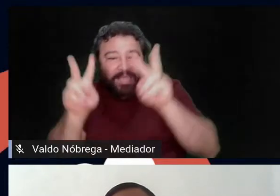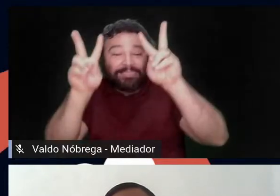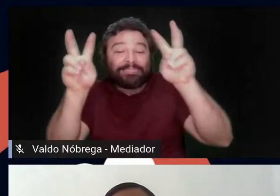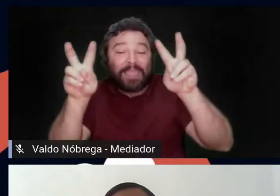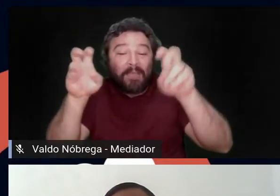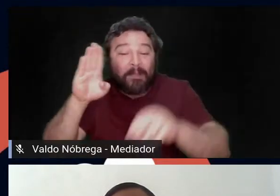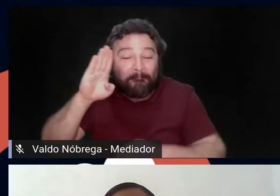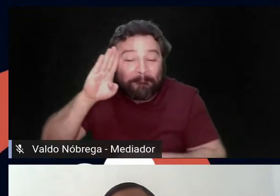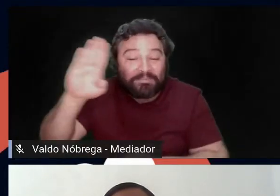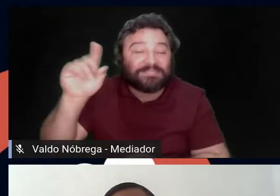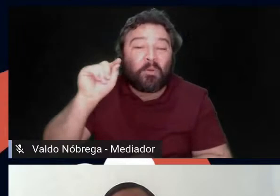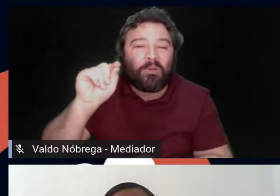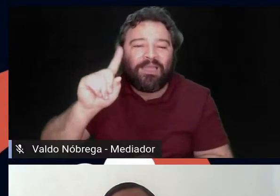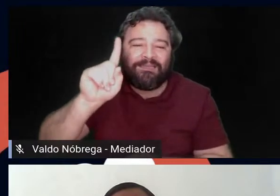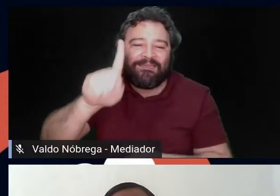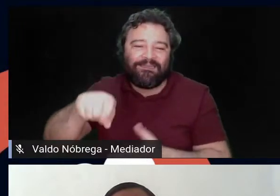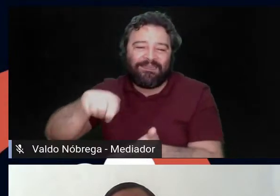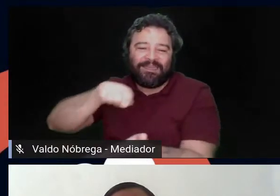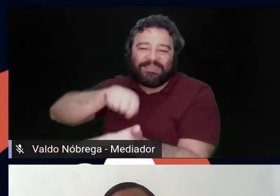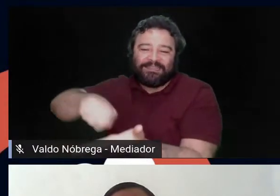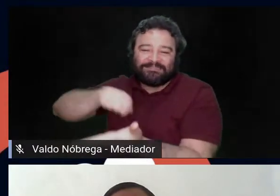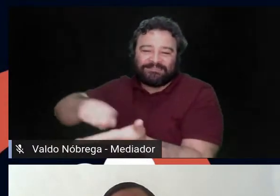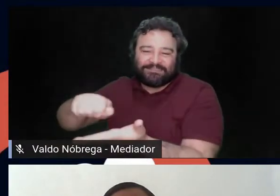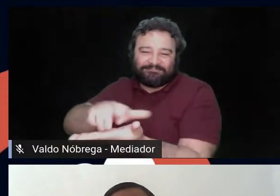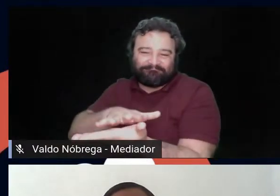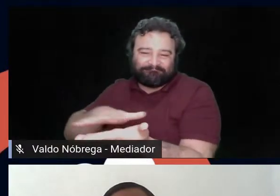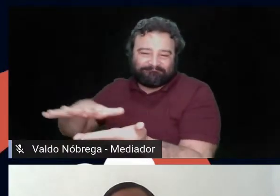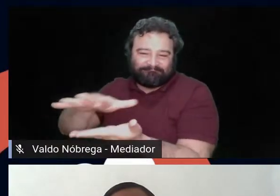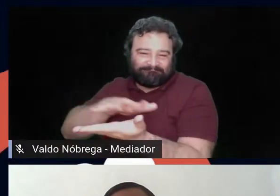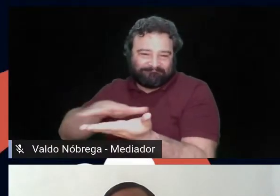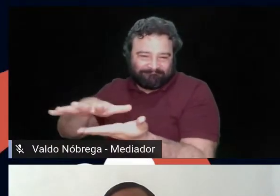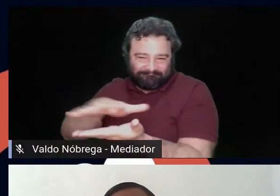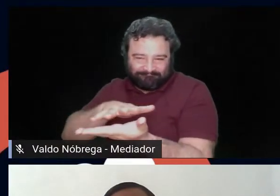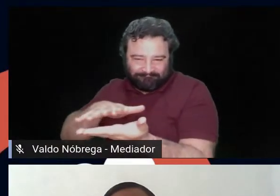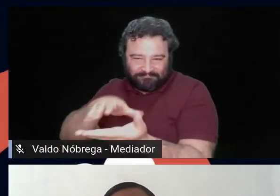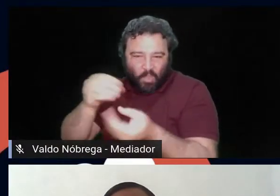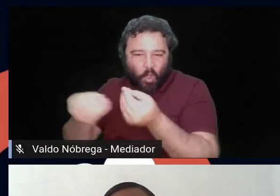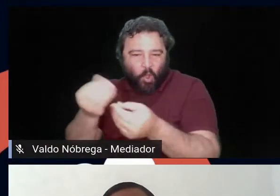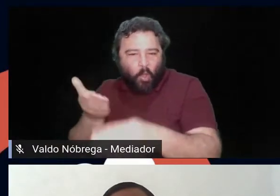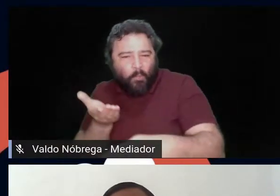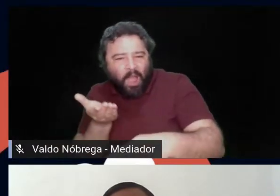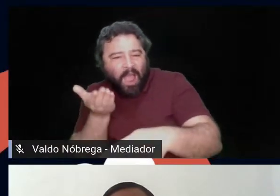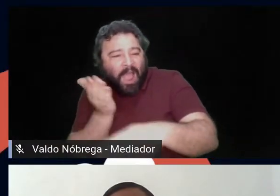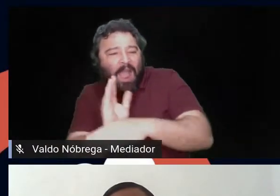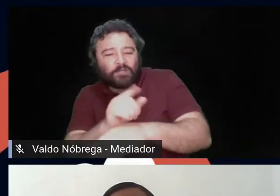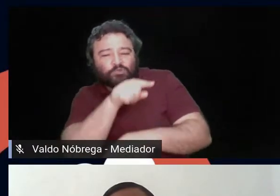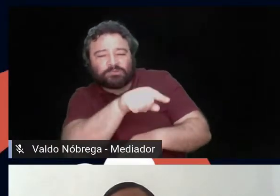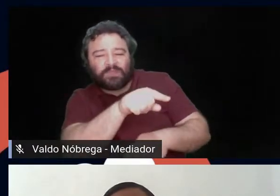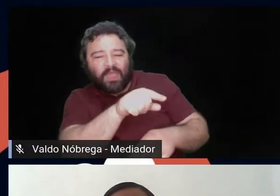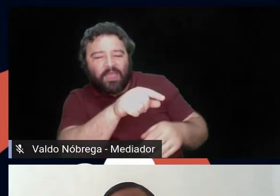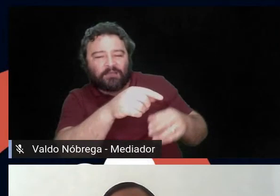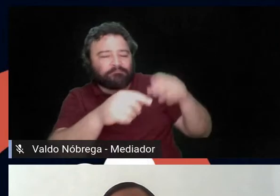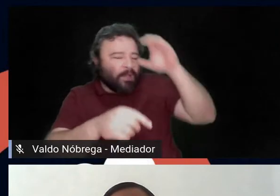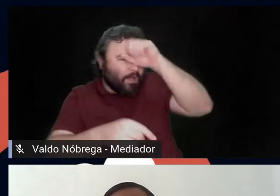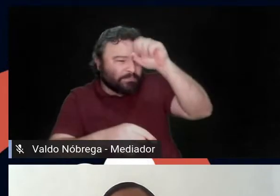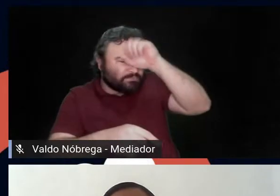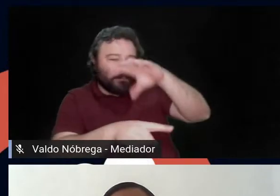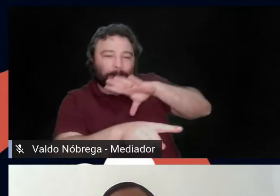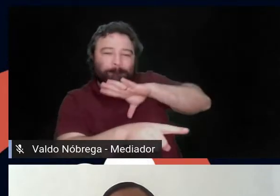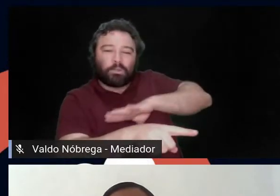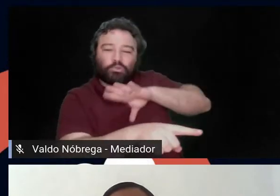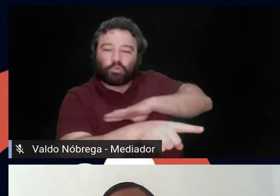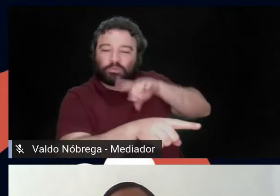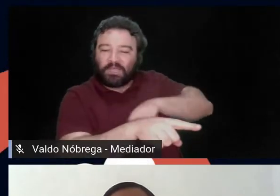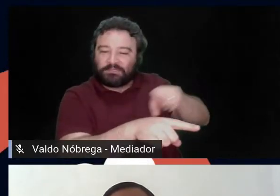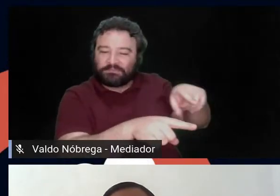experiência gigantesca que você vai resumir na sua temática de hoje, né, sobre a escrita de sinais, como a